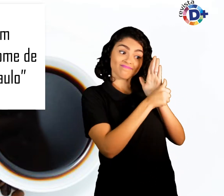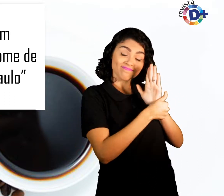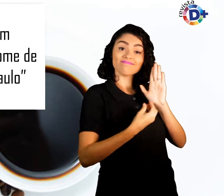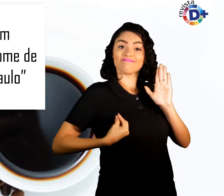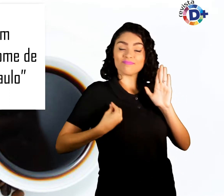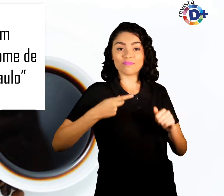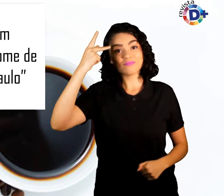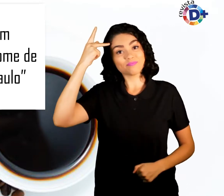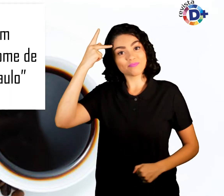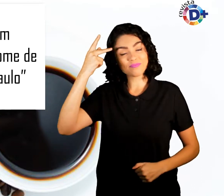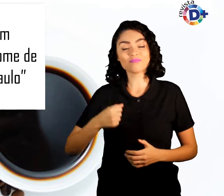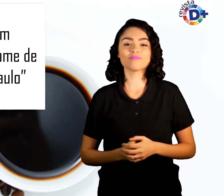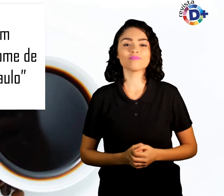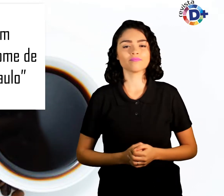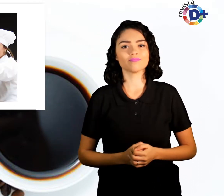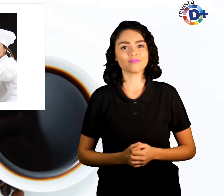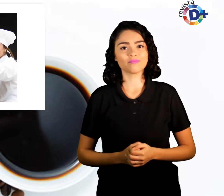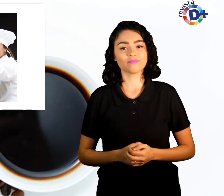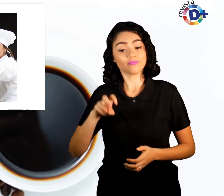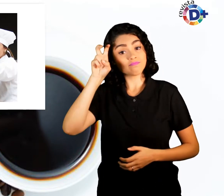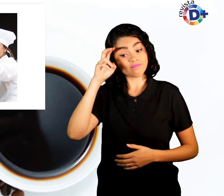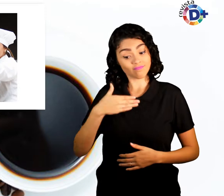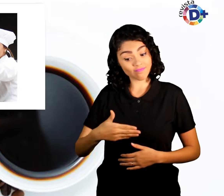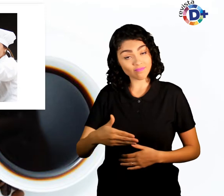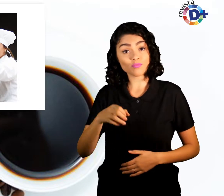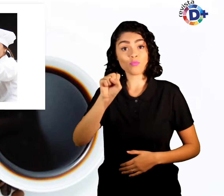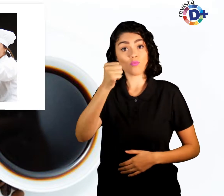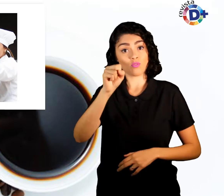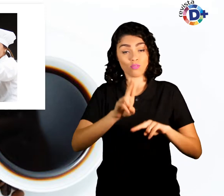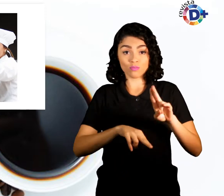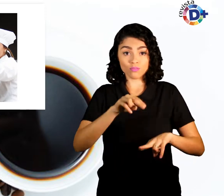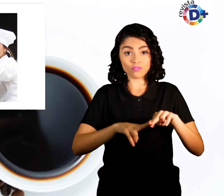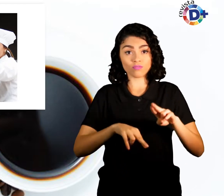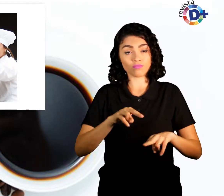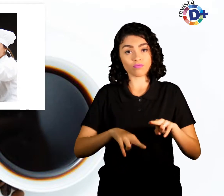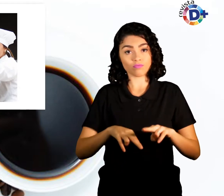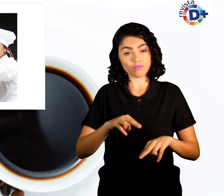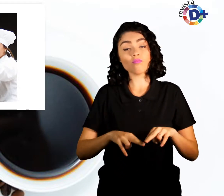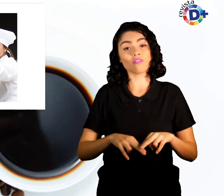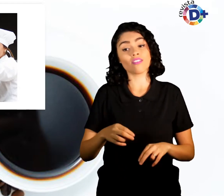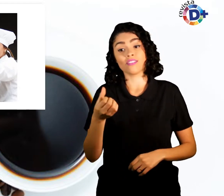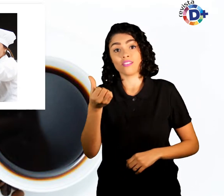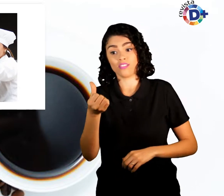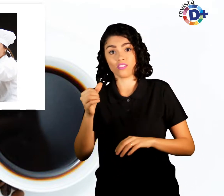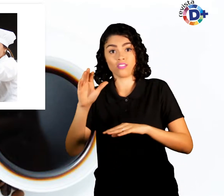nesta quinta feira 8 de junho das 18 às 22 horas daremos outro